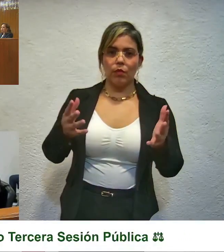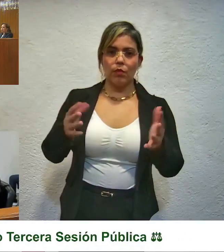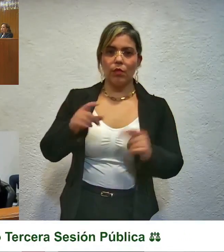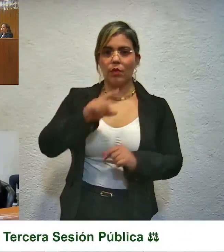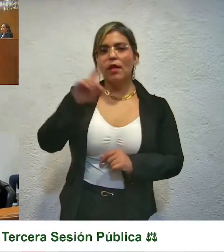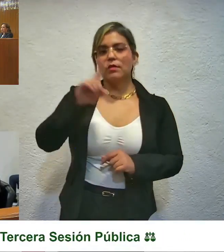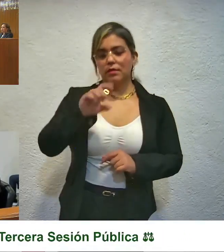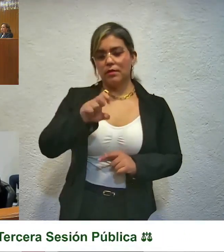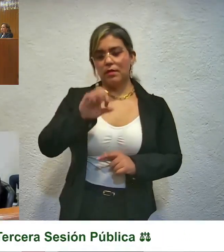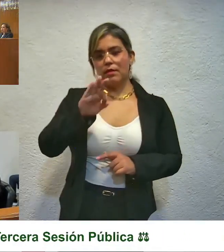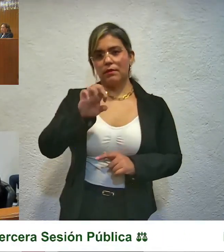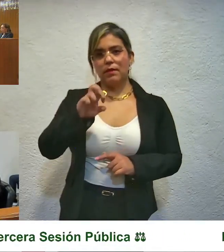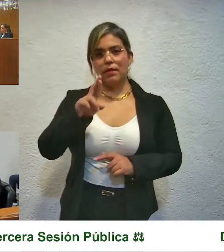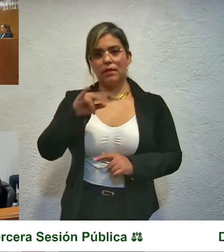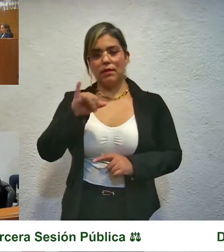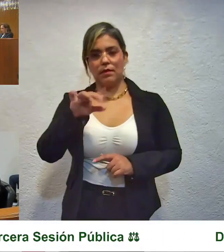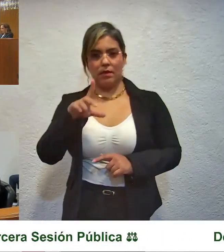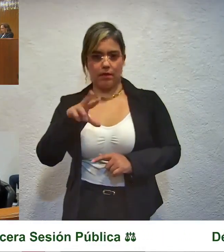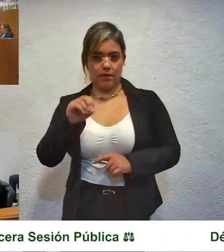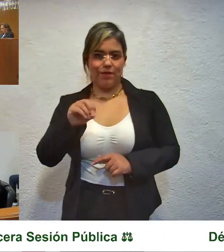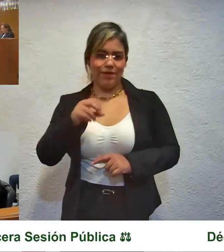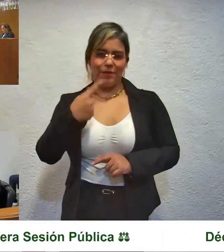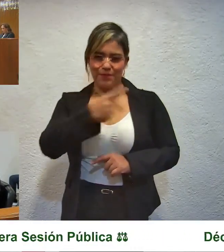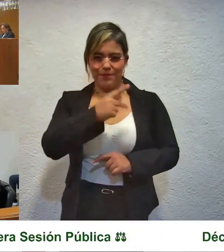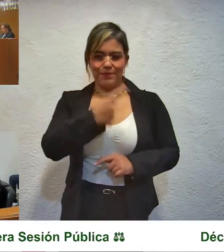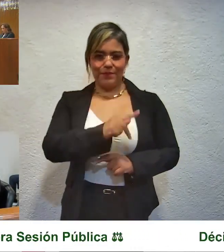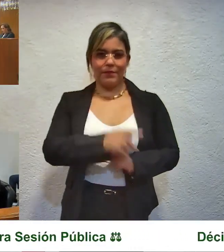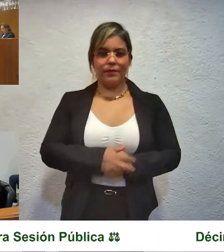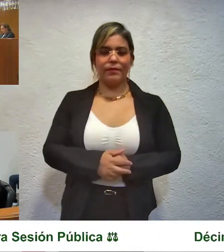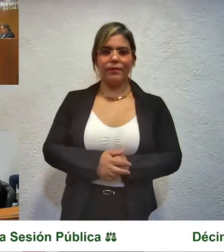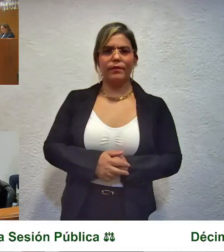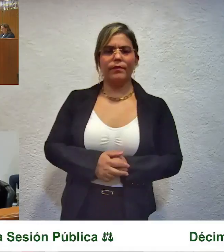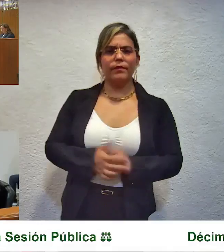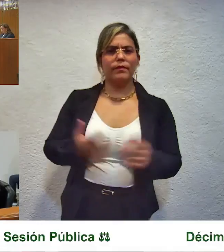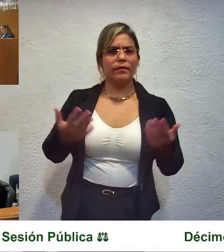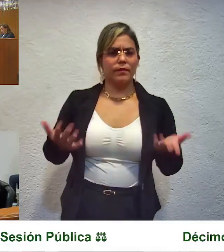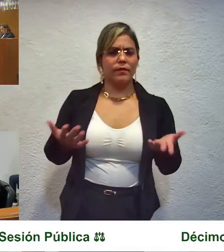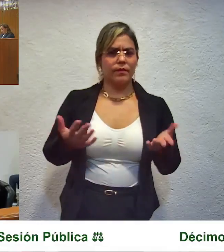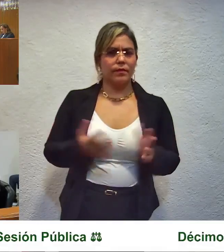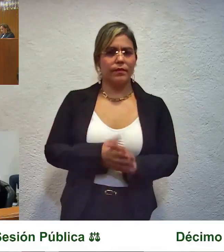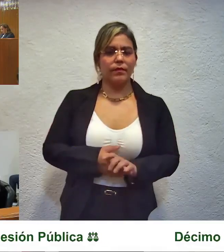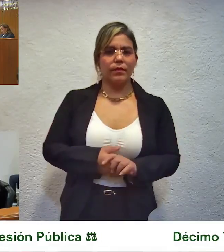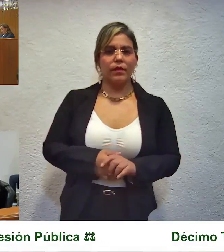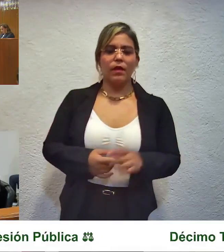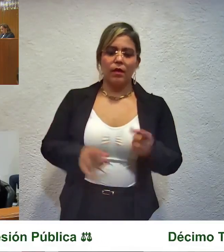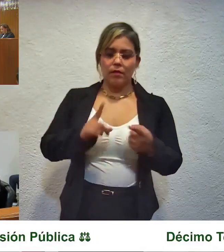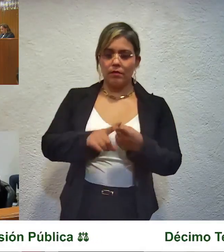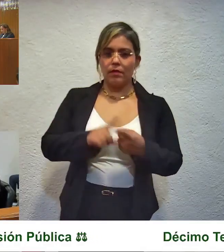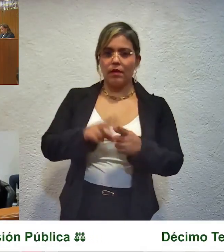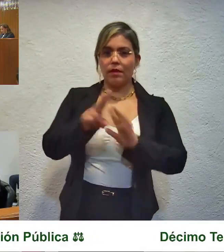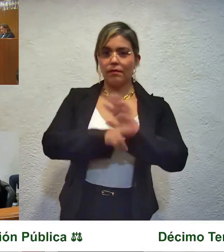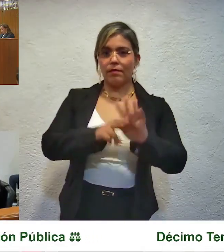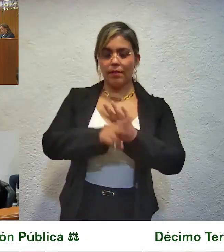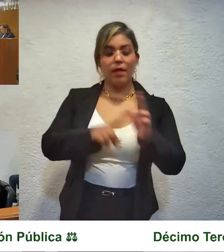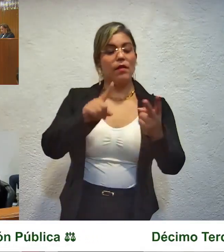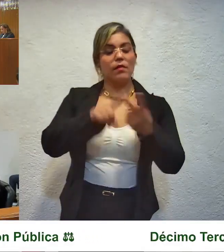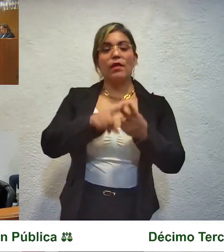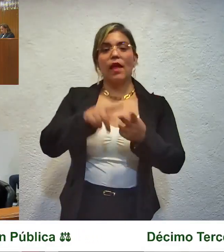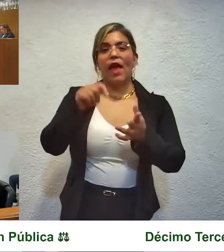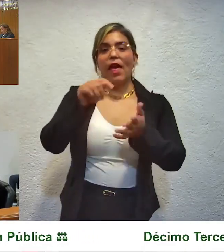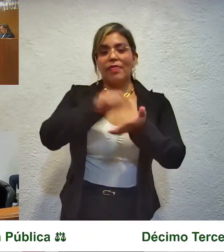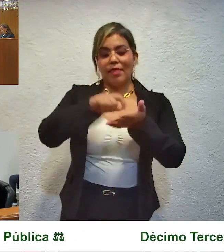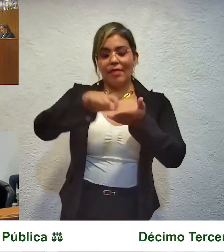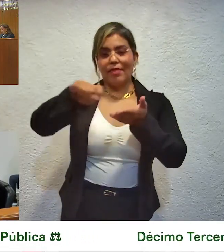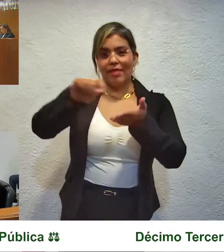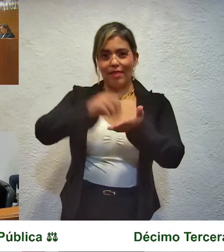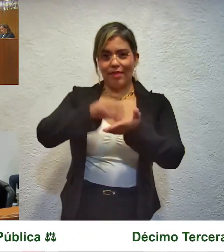Seferino Torreblanca Galindo. La publicación denunciada está integrada por dos elementos, un video y el texto que lo acompaña.